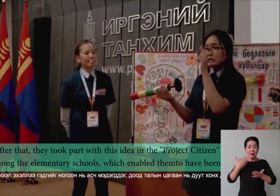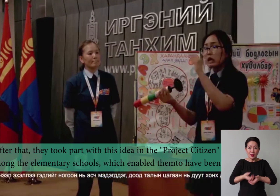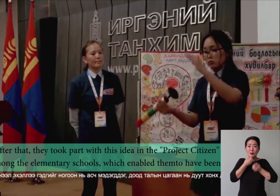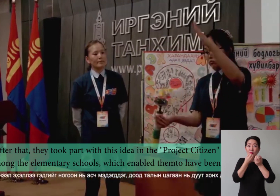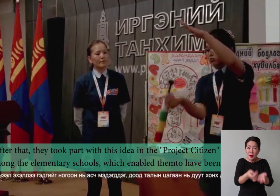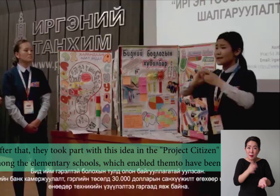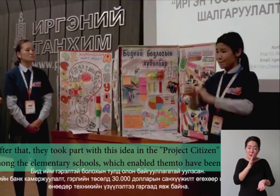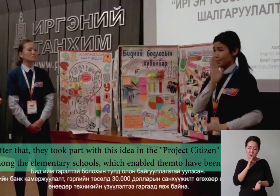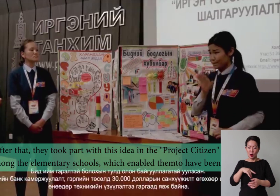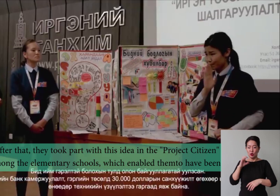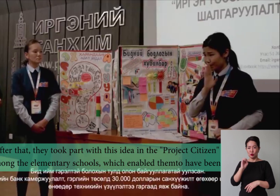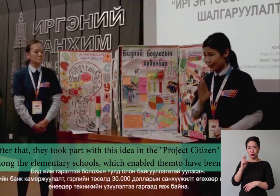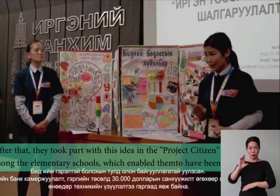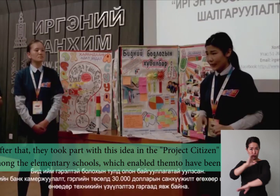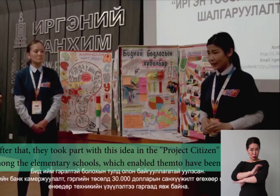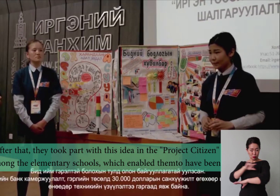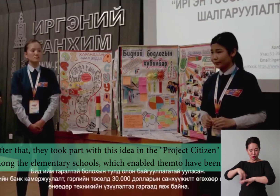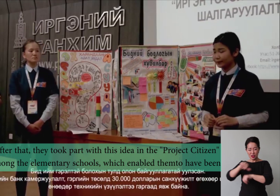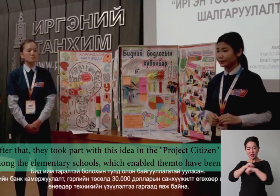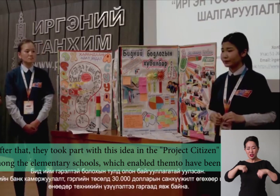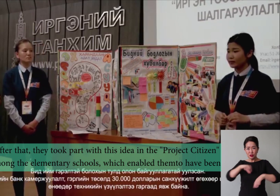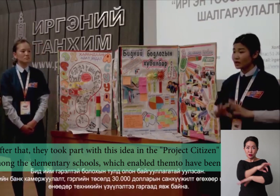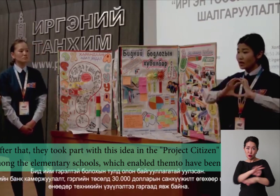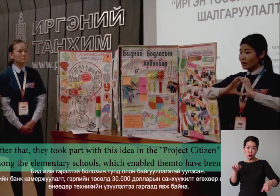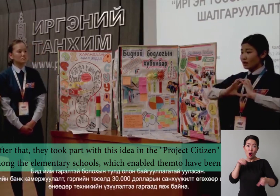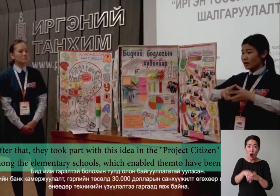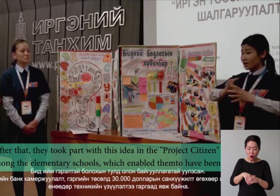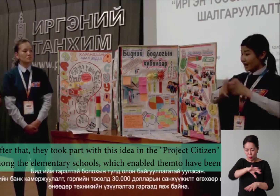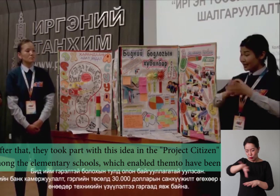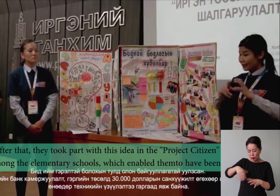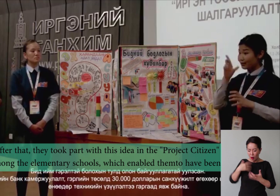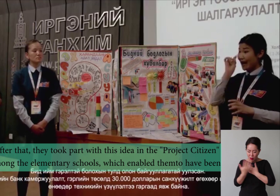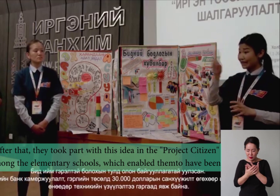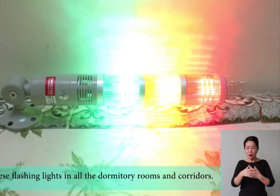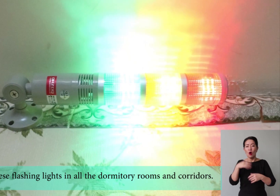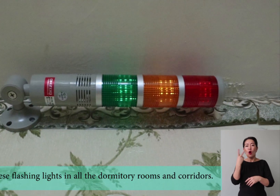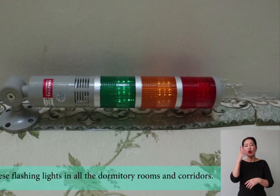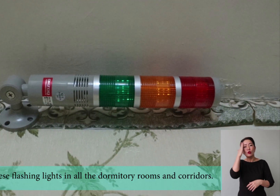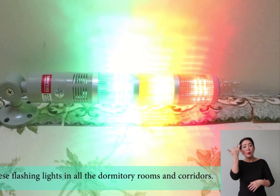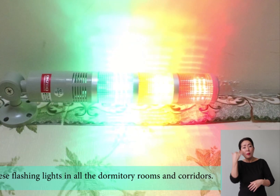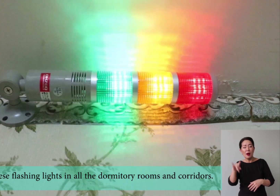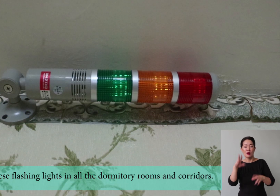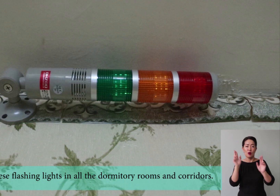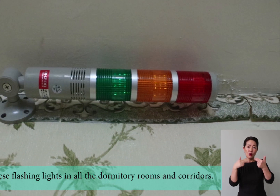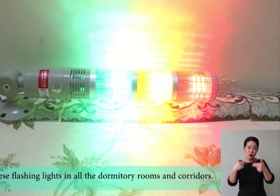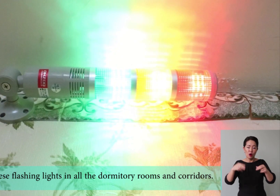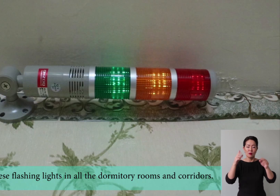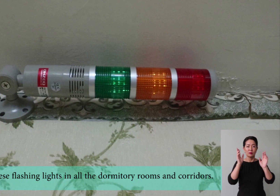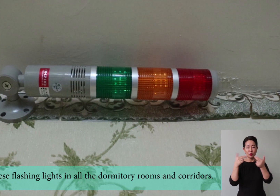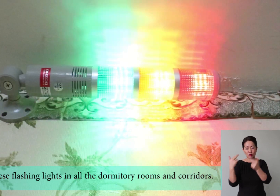боловсролын сургуулиудын дунд явуулдаг эргэн төсөлд оролцож хоёр дотор байрынхаа бүх өрөө коридорт эдгээр анивчдаг гэрлийг сурилуулсан